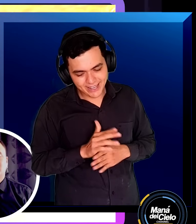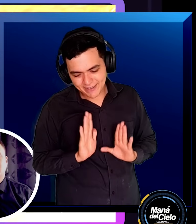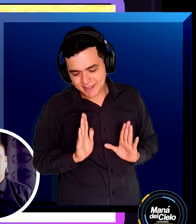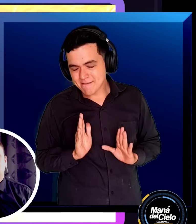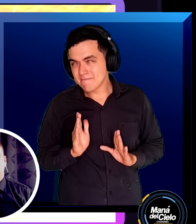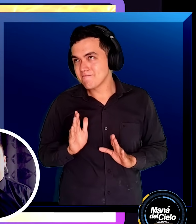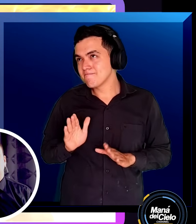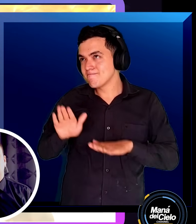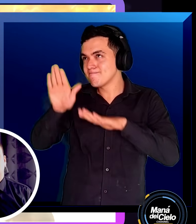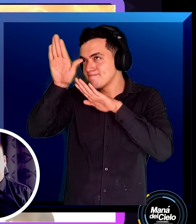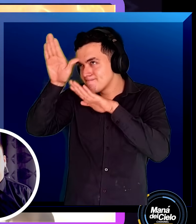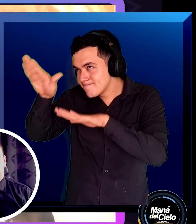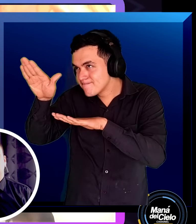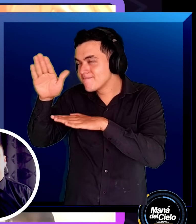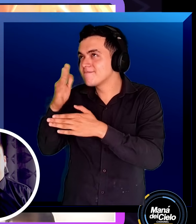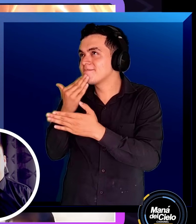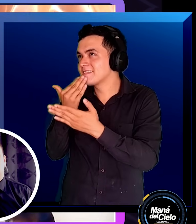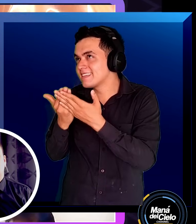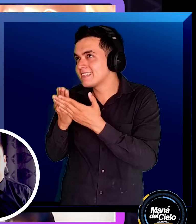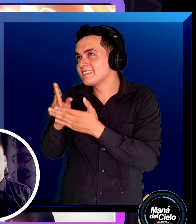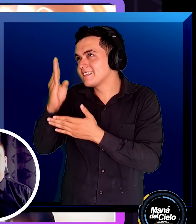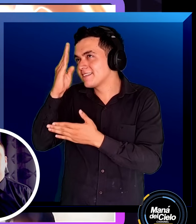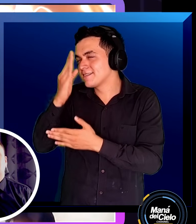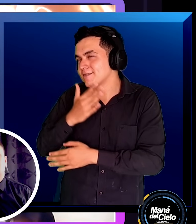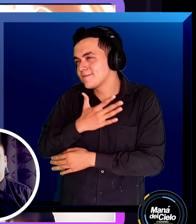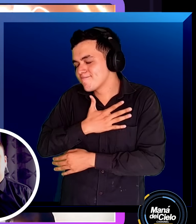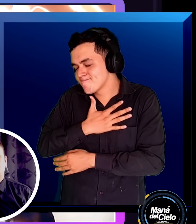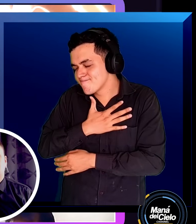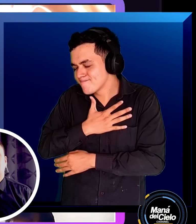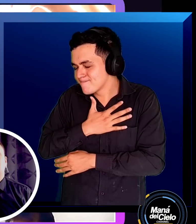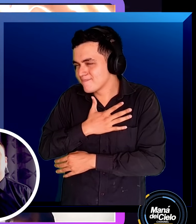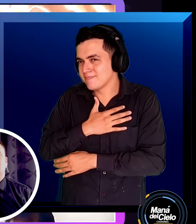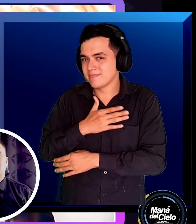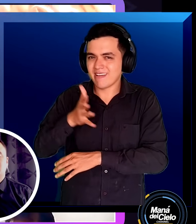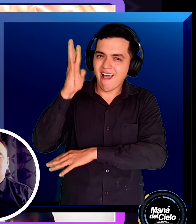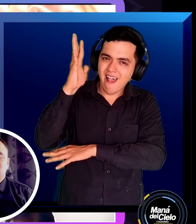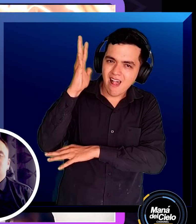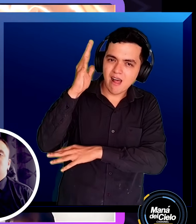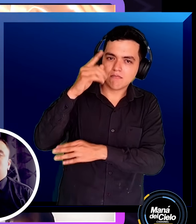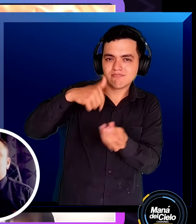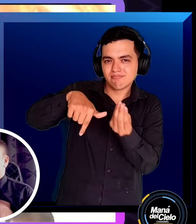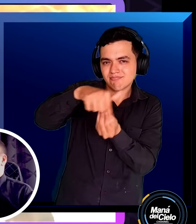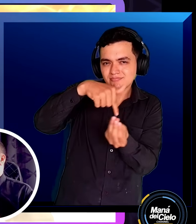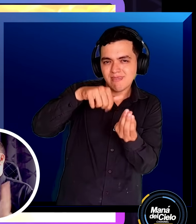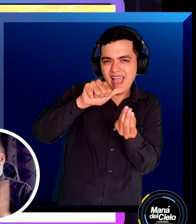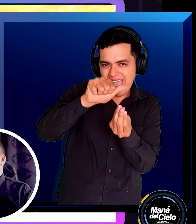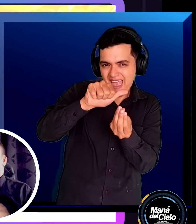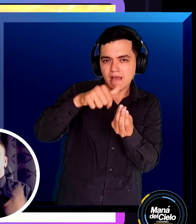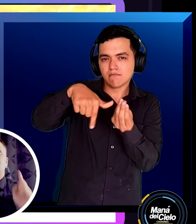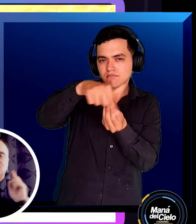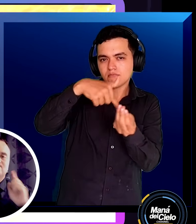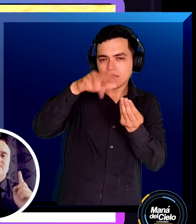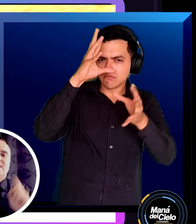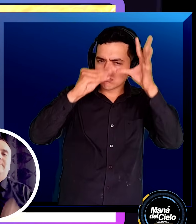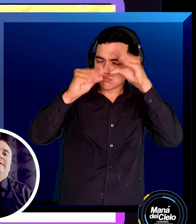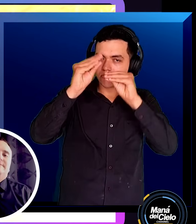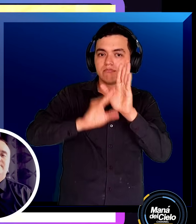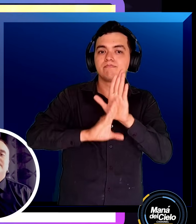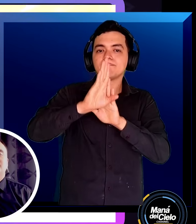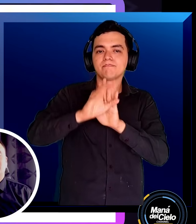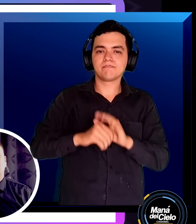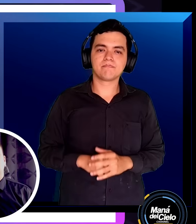Ay, hermano, yo año atrás no me perdía, como decimos en Colombia, ni la movida de un catre. Yo estaba en toda